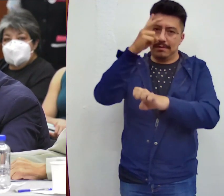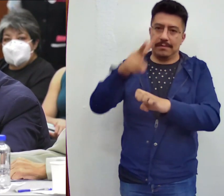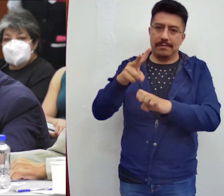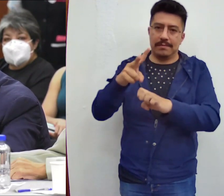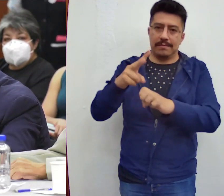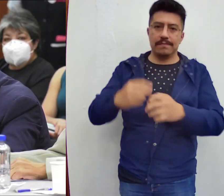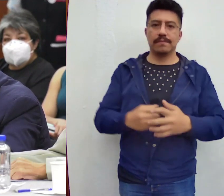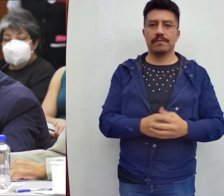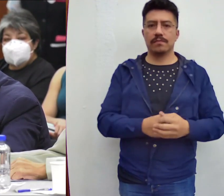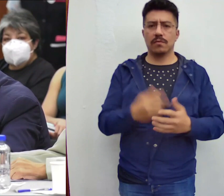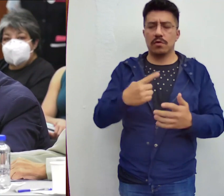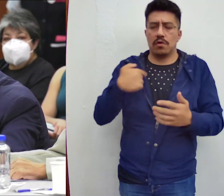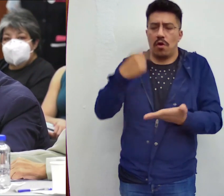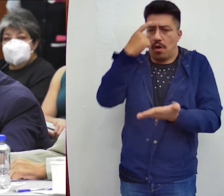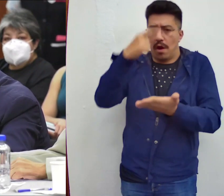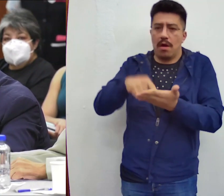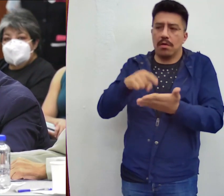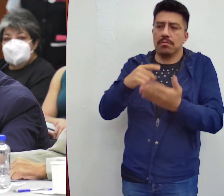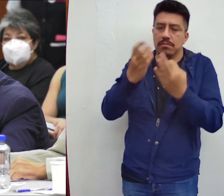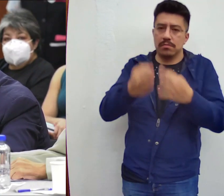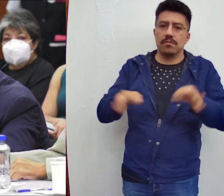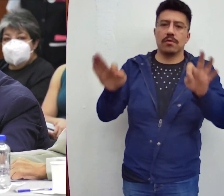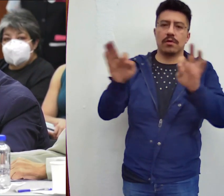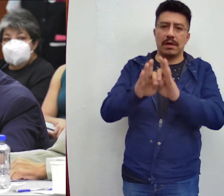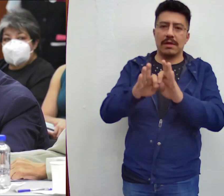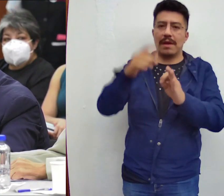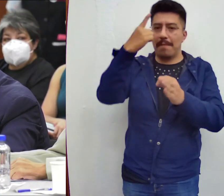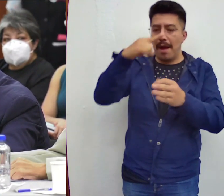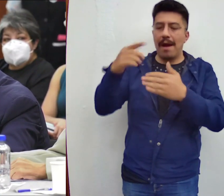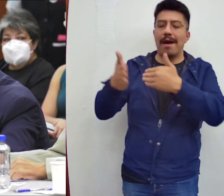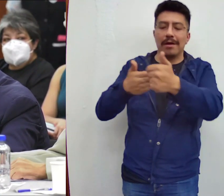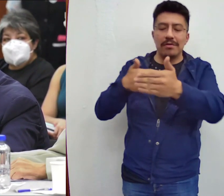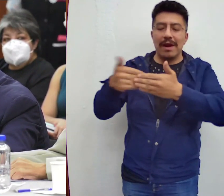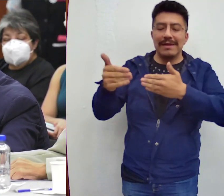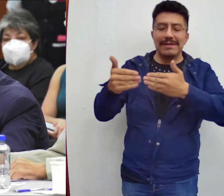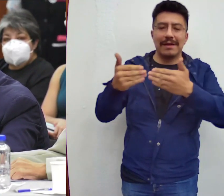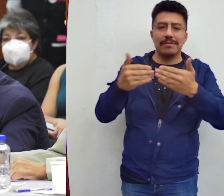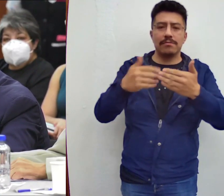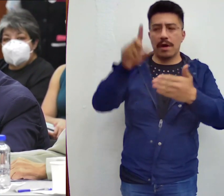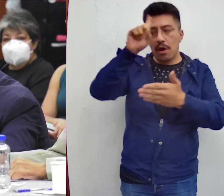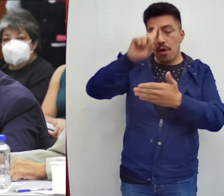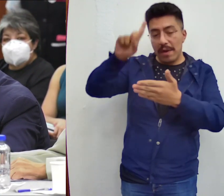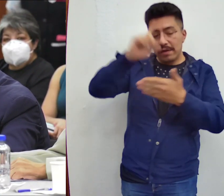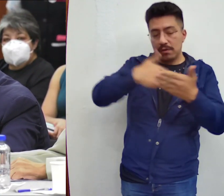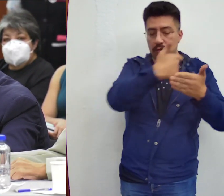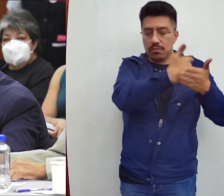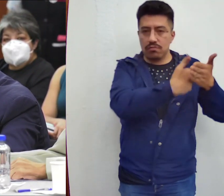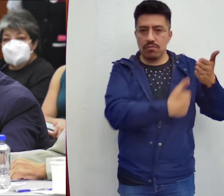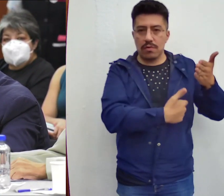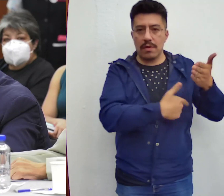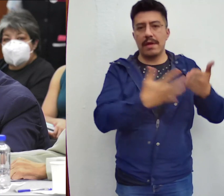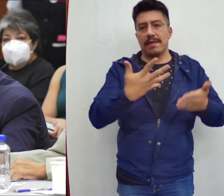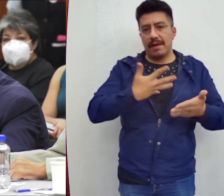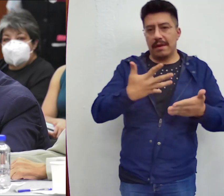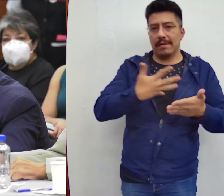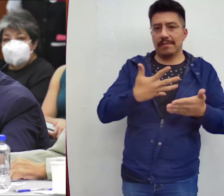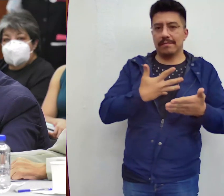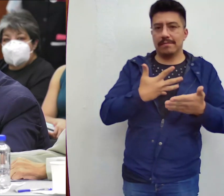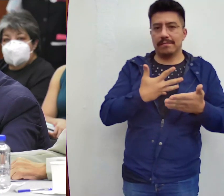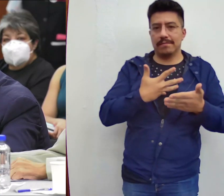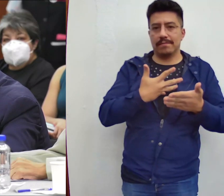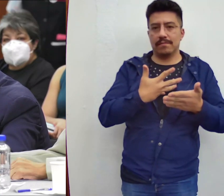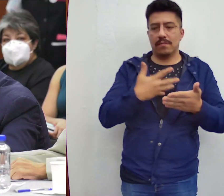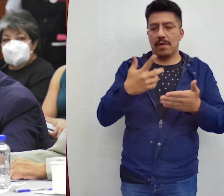Sería oportuno solamente para actualizar esas recomendaciones y tener una